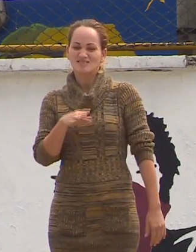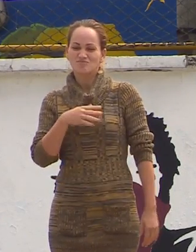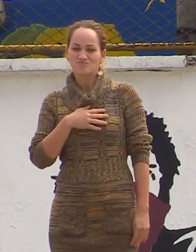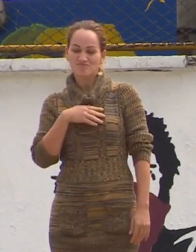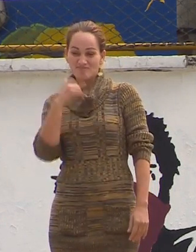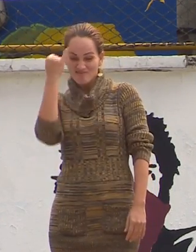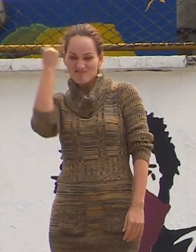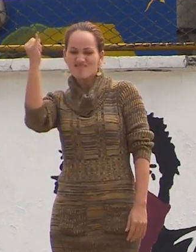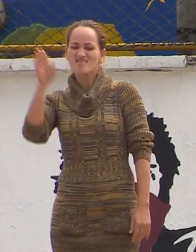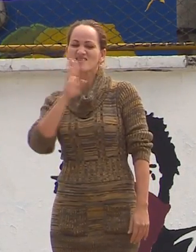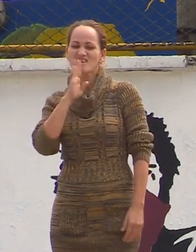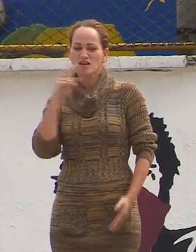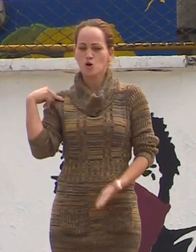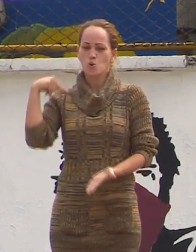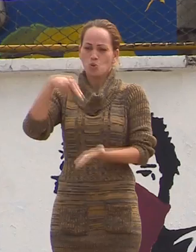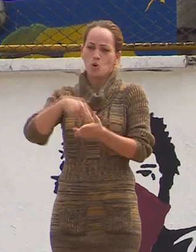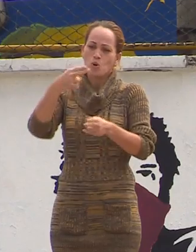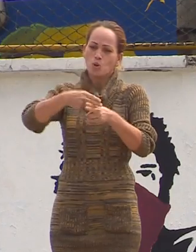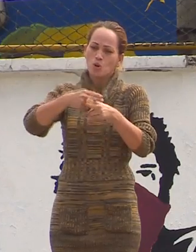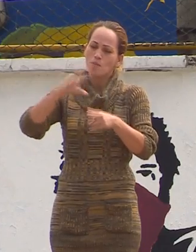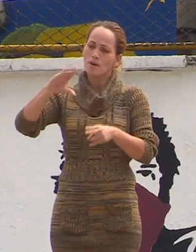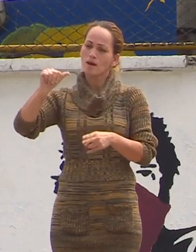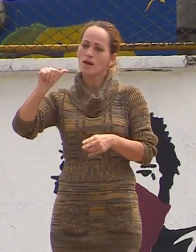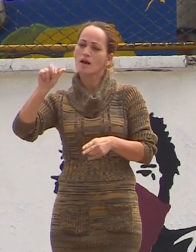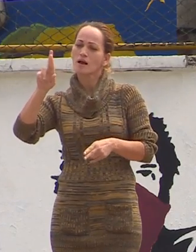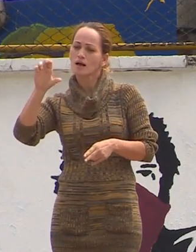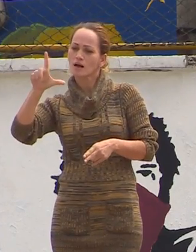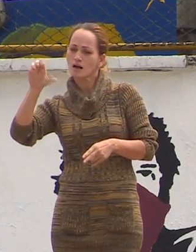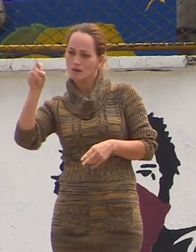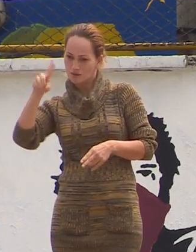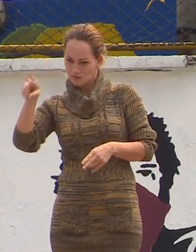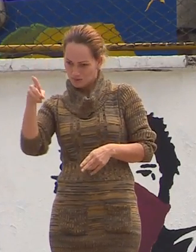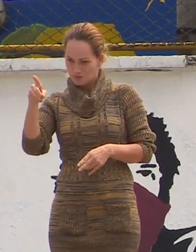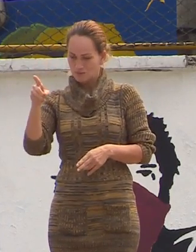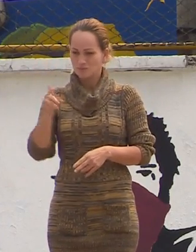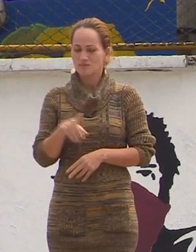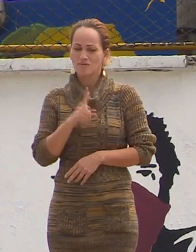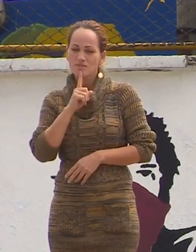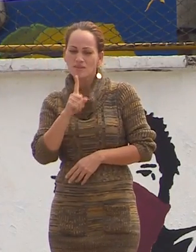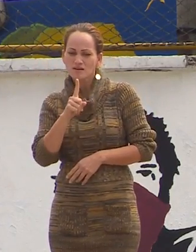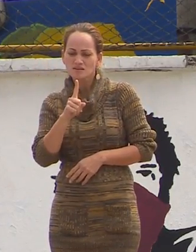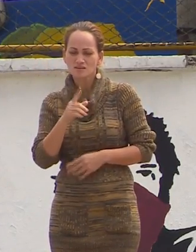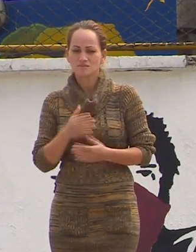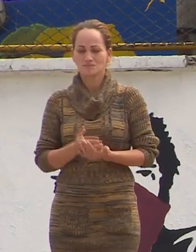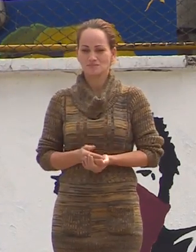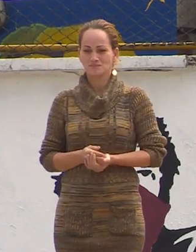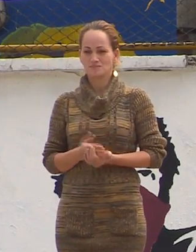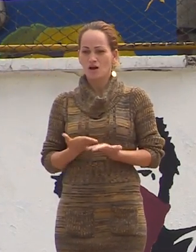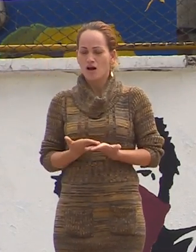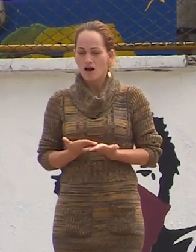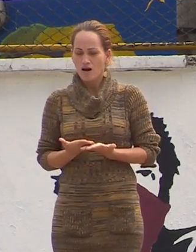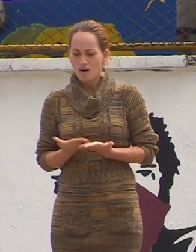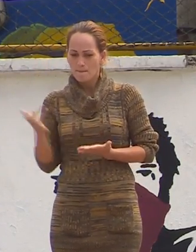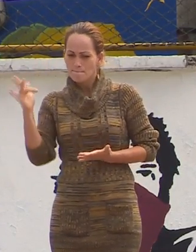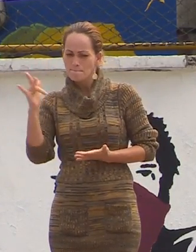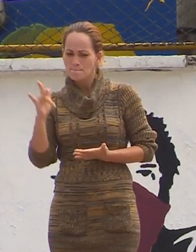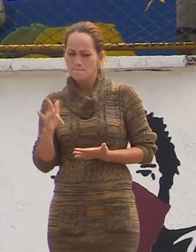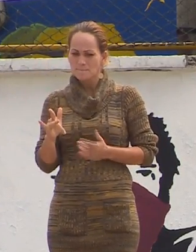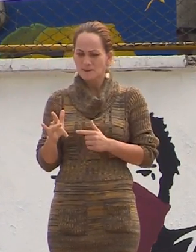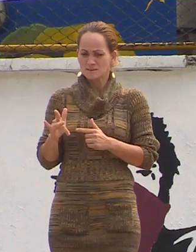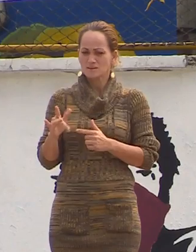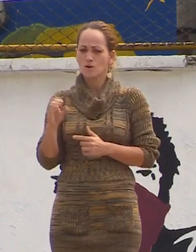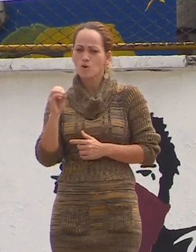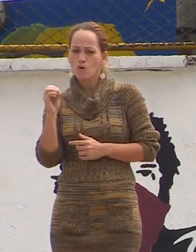La educación no es una cuestión acerca del otro, ni sobre el otro, ni alrededor de su presencia, ni